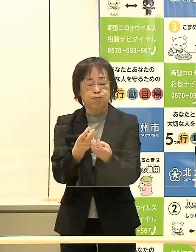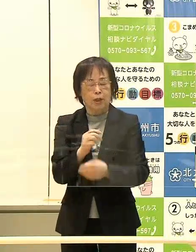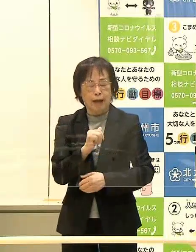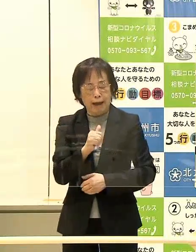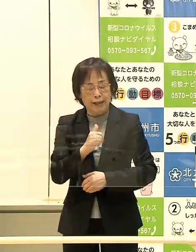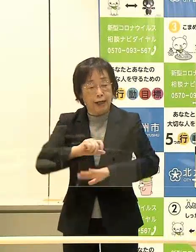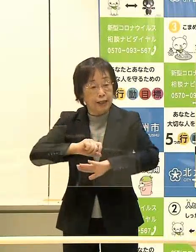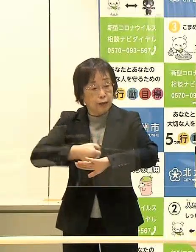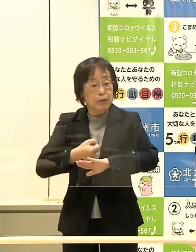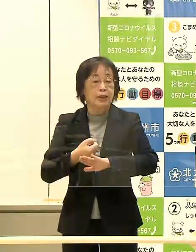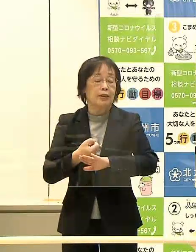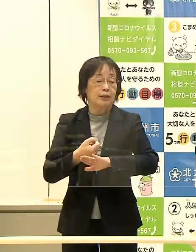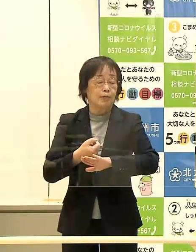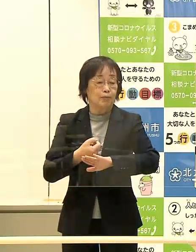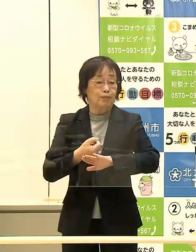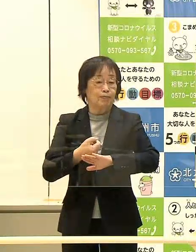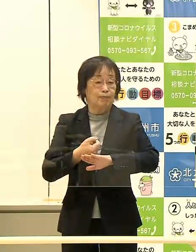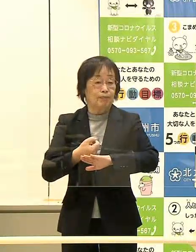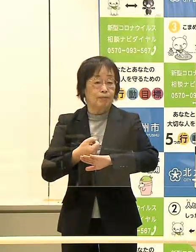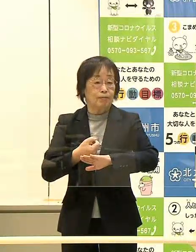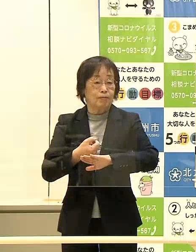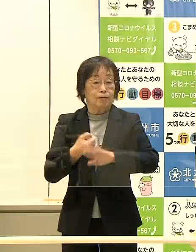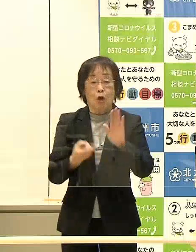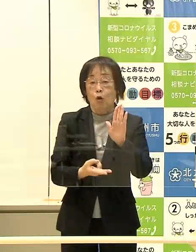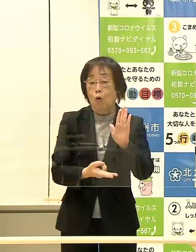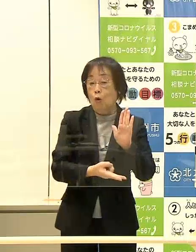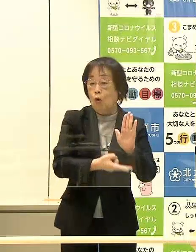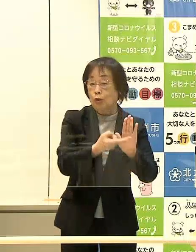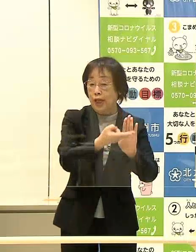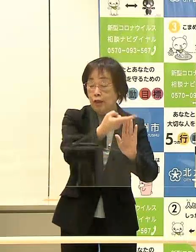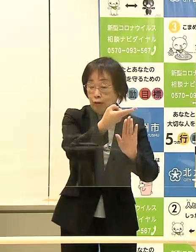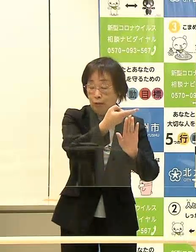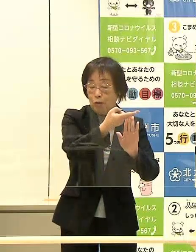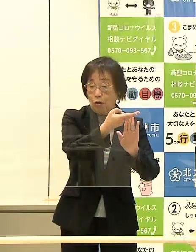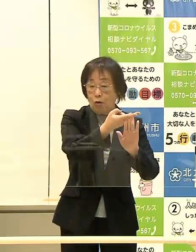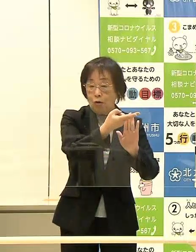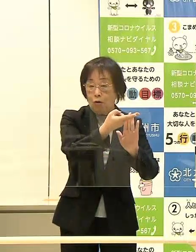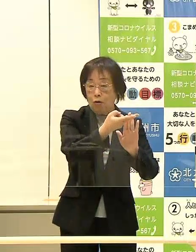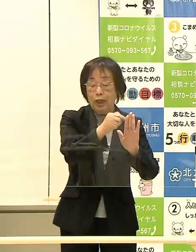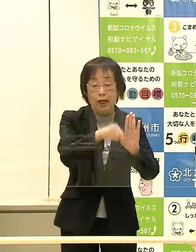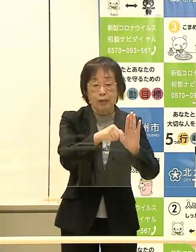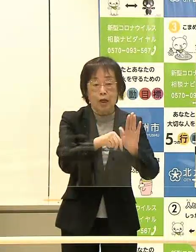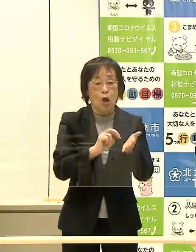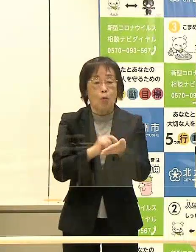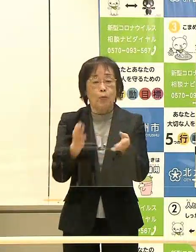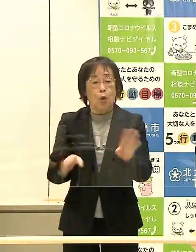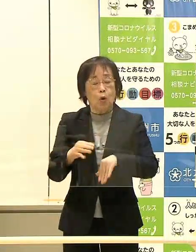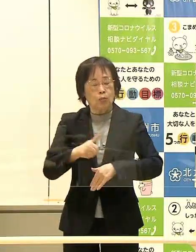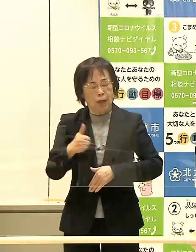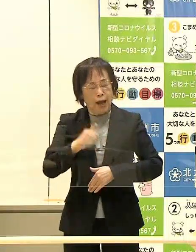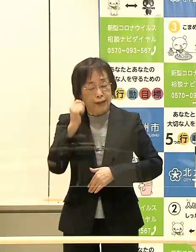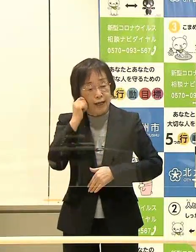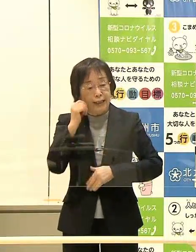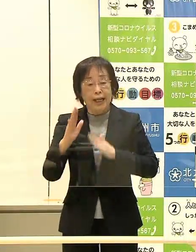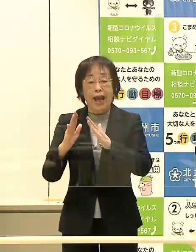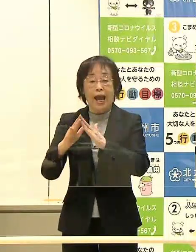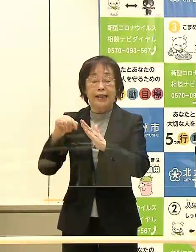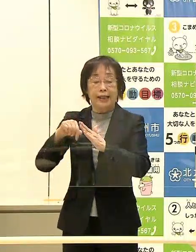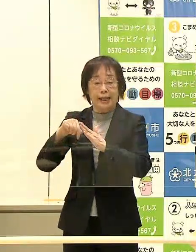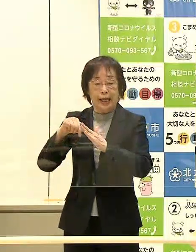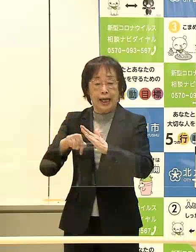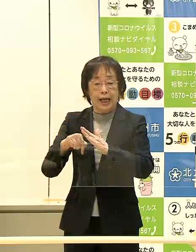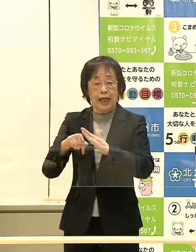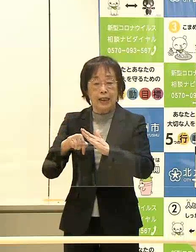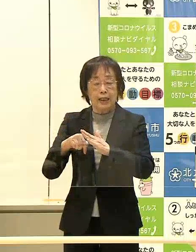それとホテルにも病院にも行けないで自宅療養ということにには